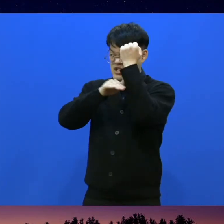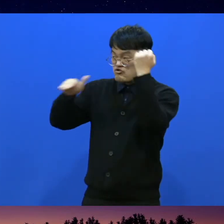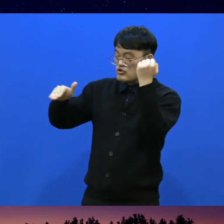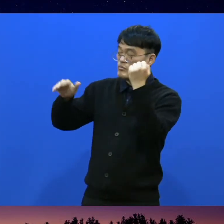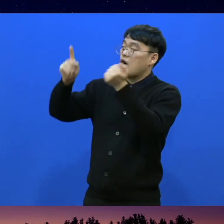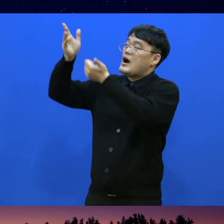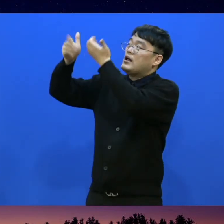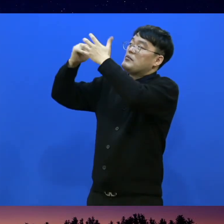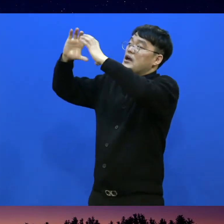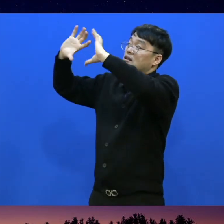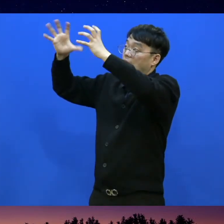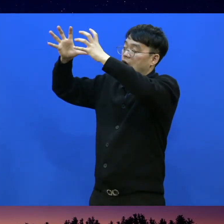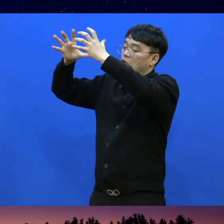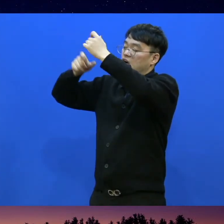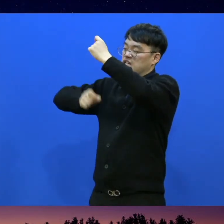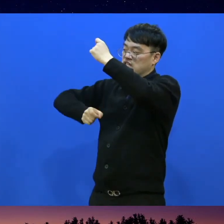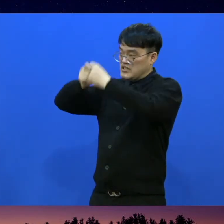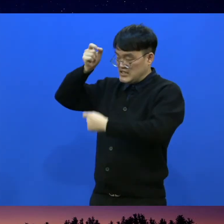의를 구하라.